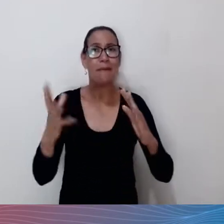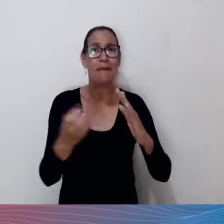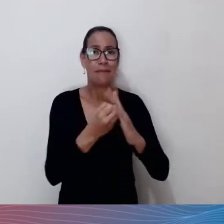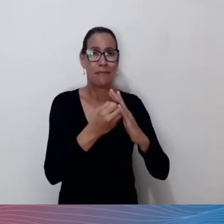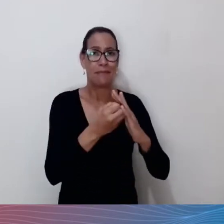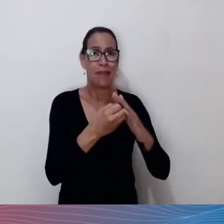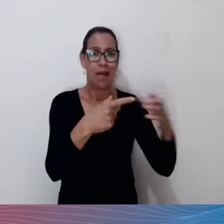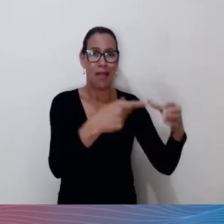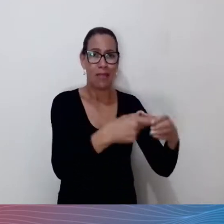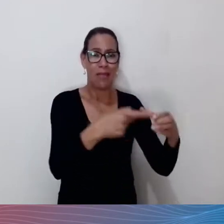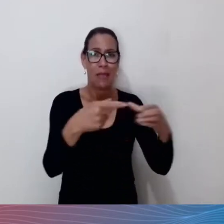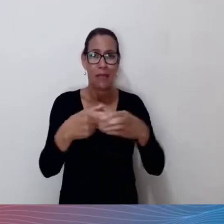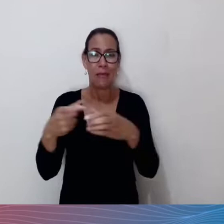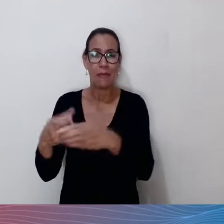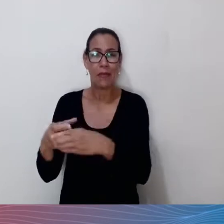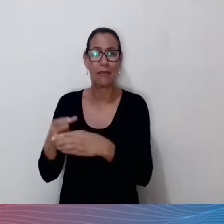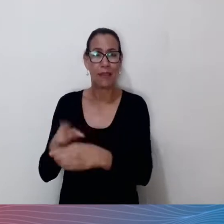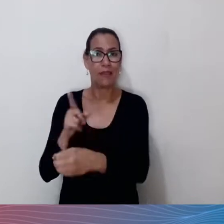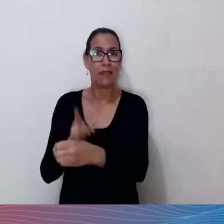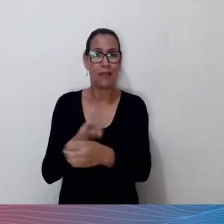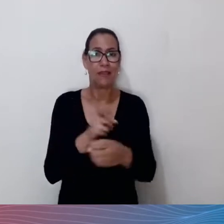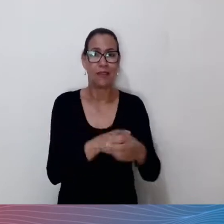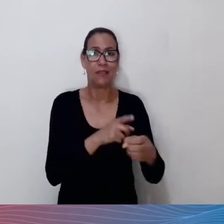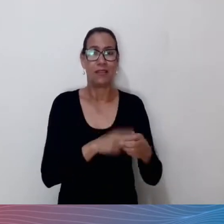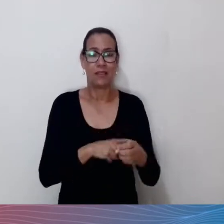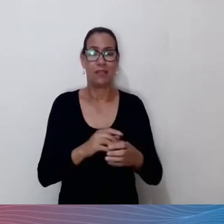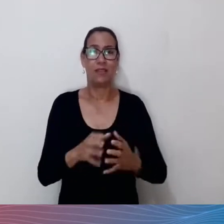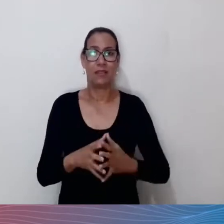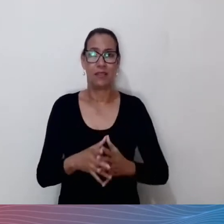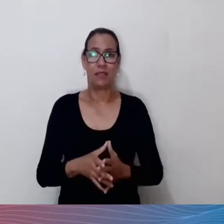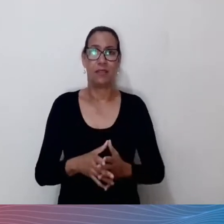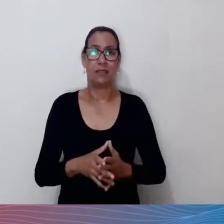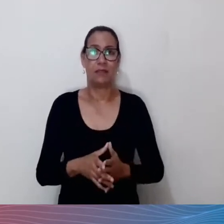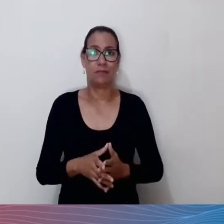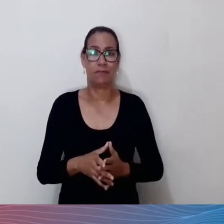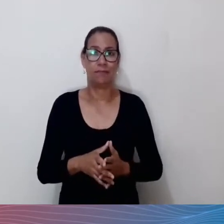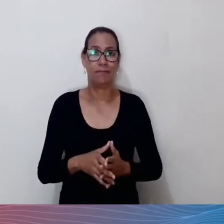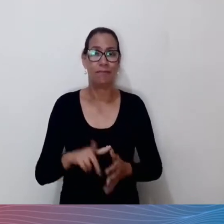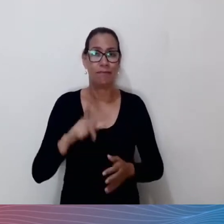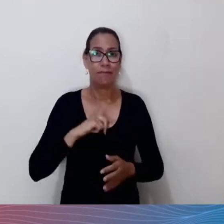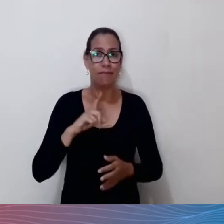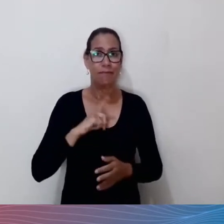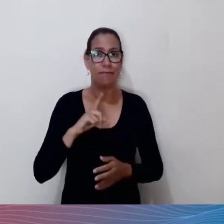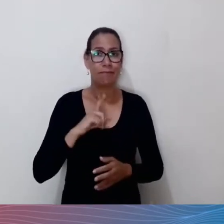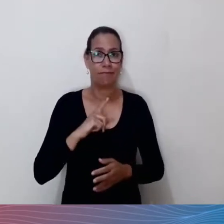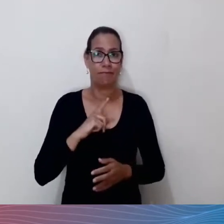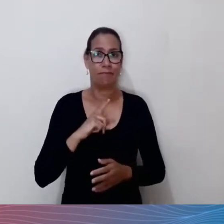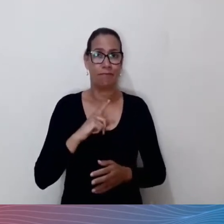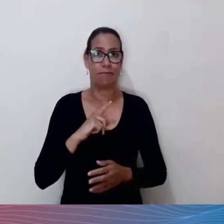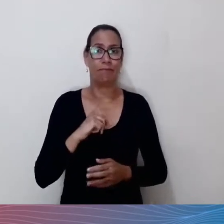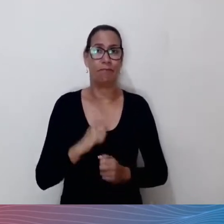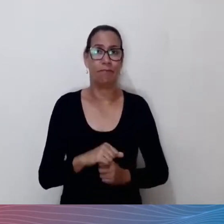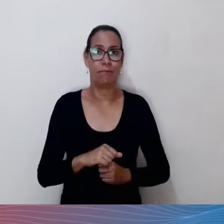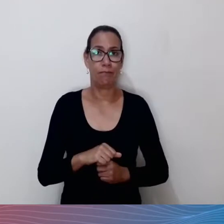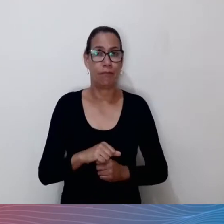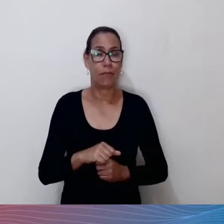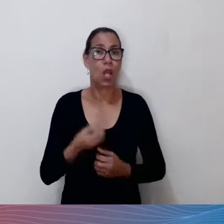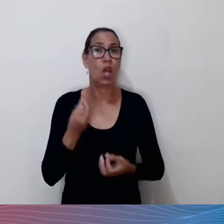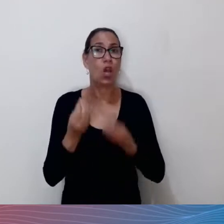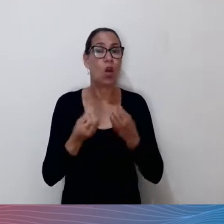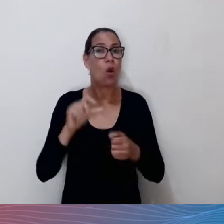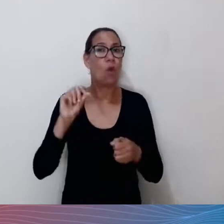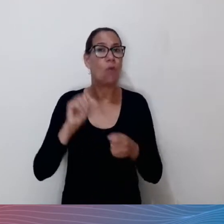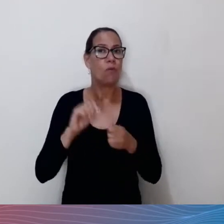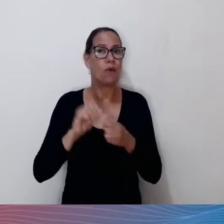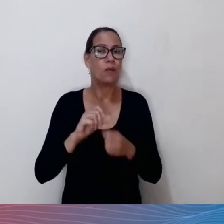Porque existe, irmãos, uma maneira de entender de que os apóstolos levantam igrejas, entregam a